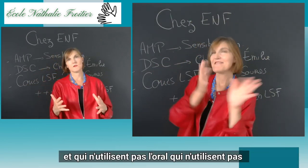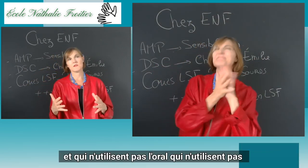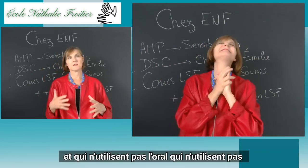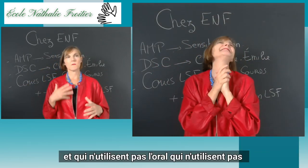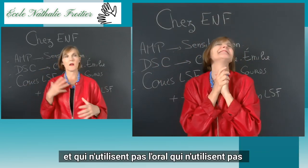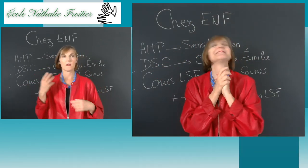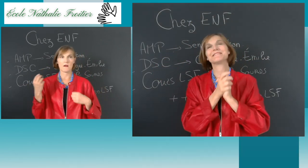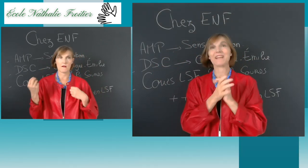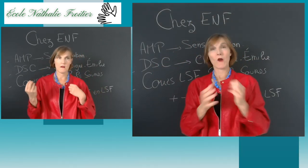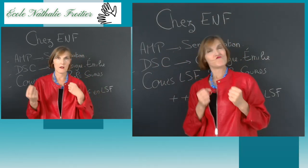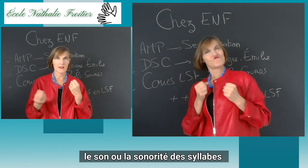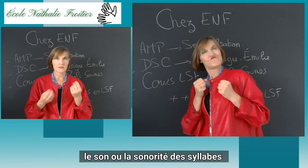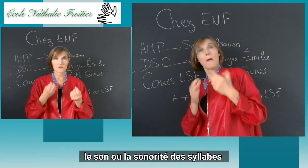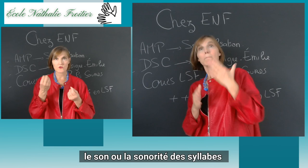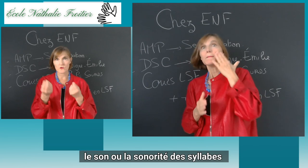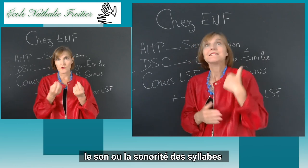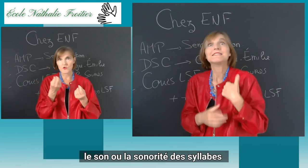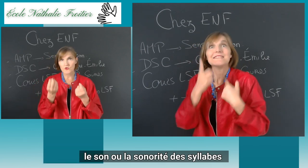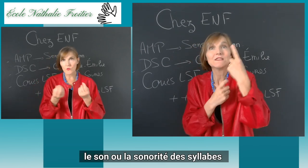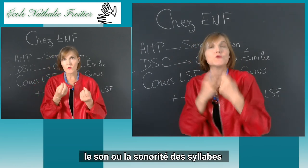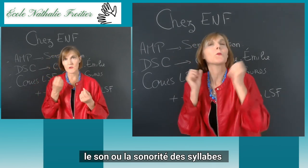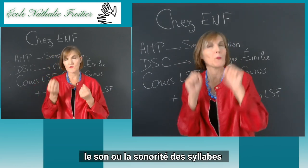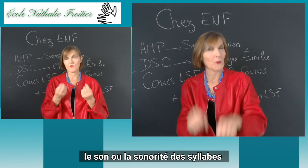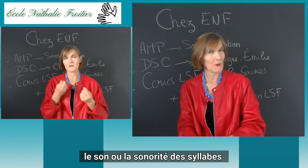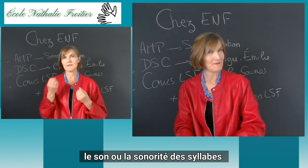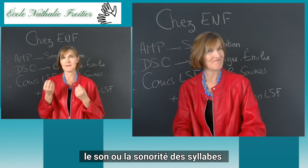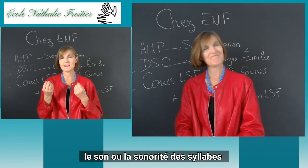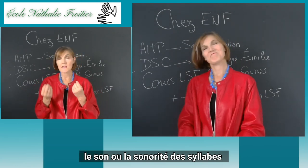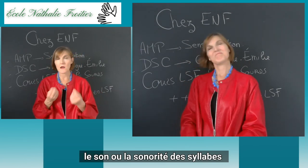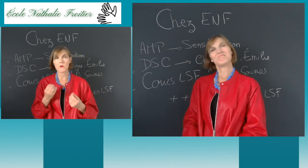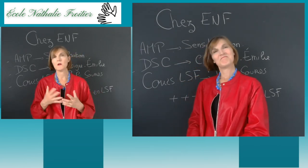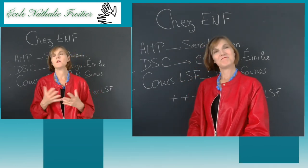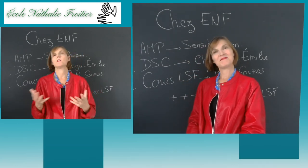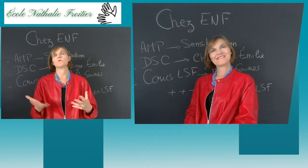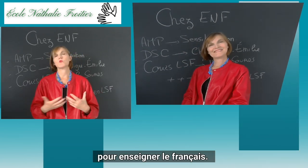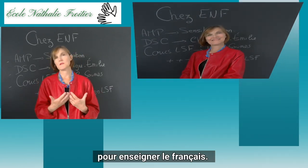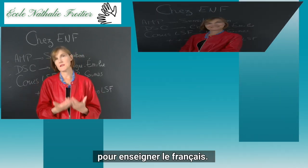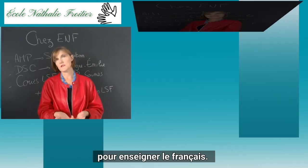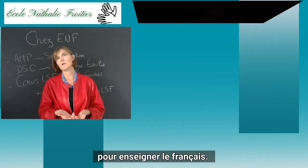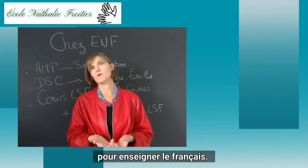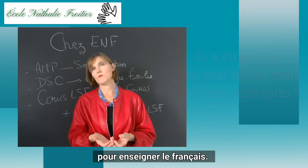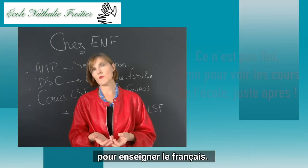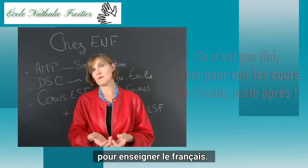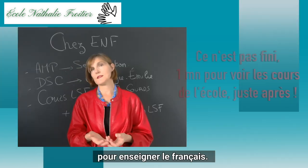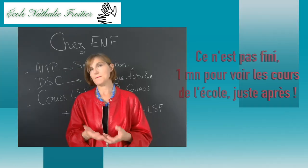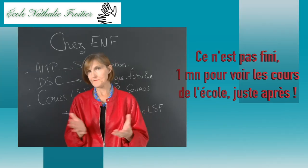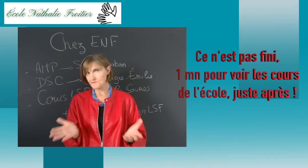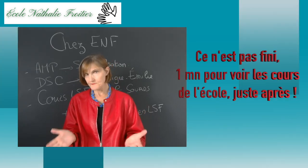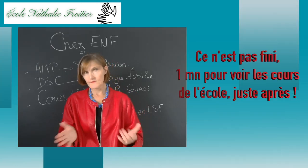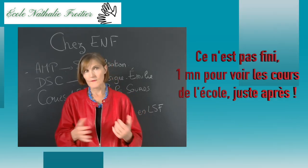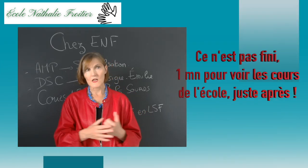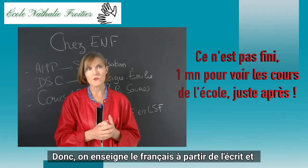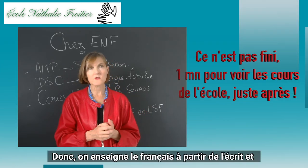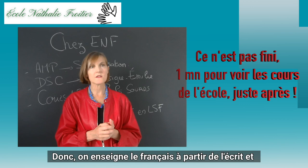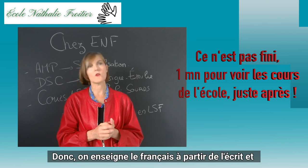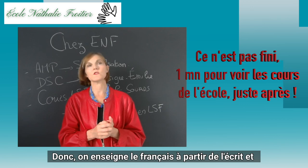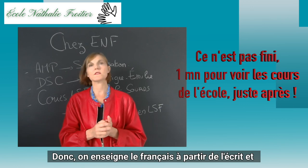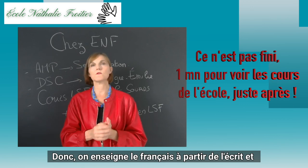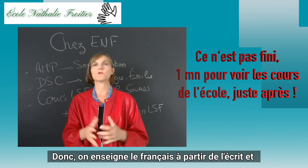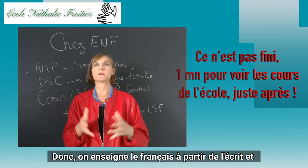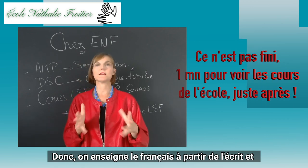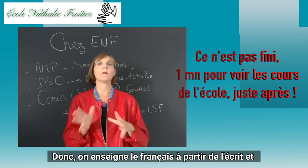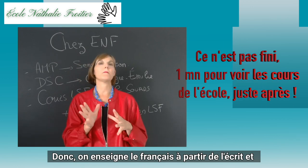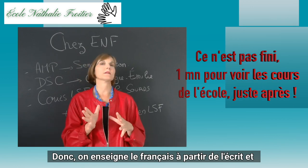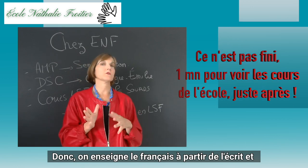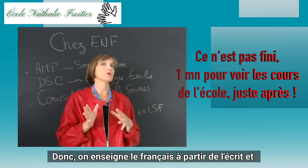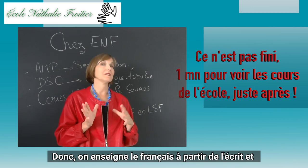qui n'utilisent pas le son ou la sonorité des syllabes pour enseigner le français donc on